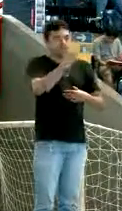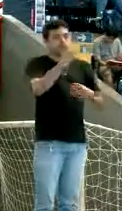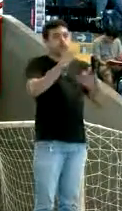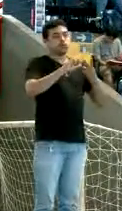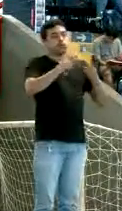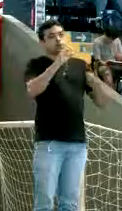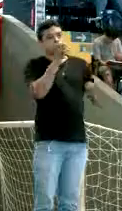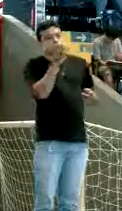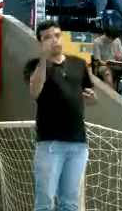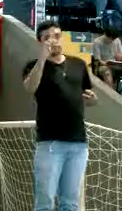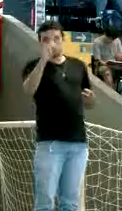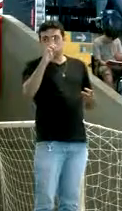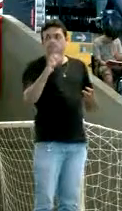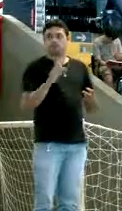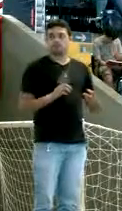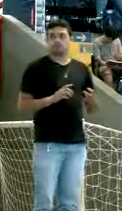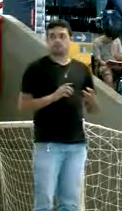6D.